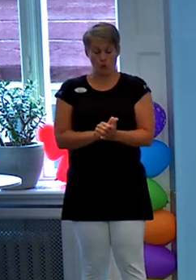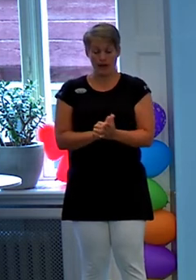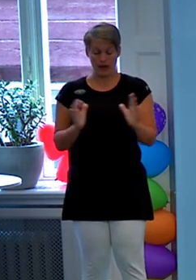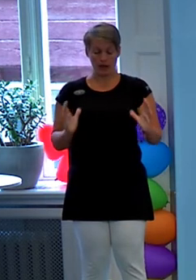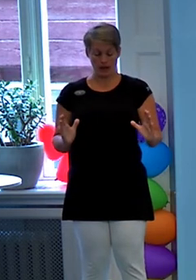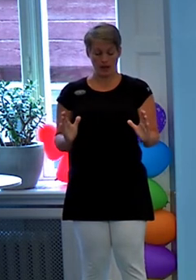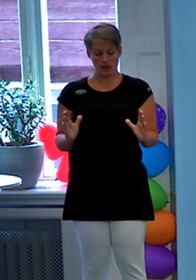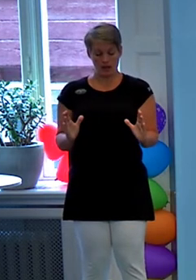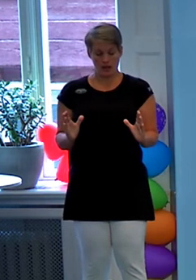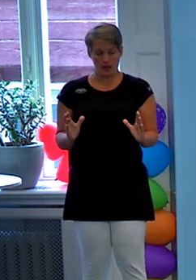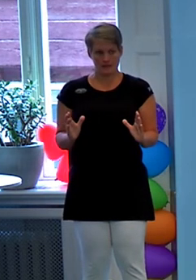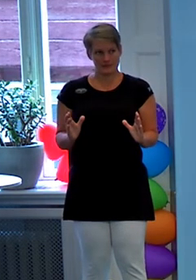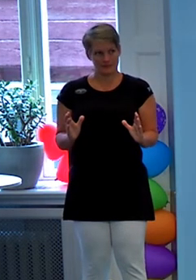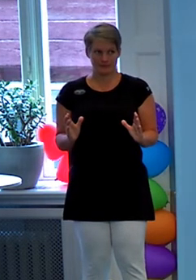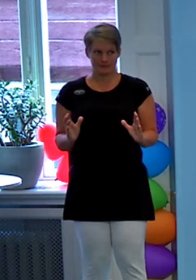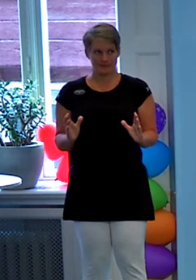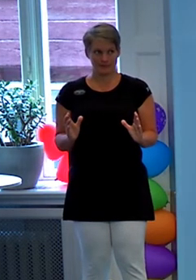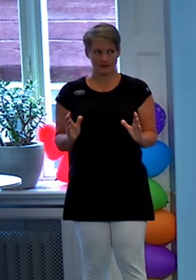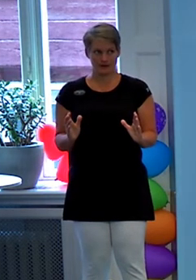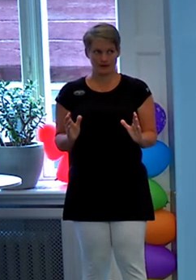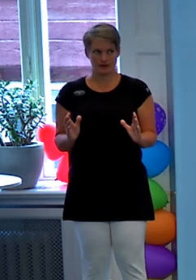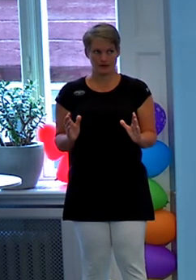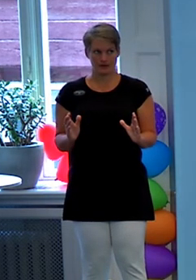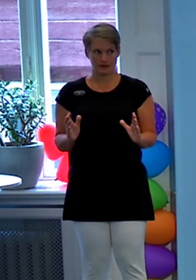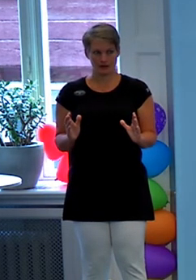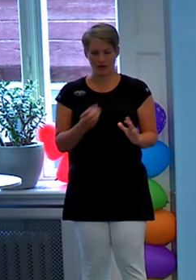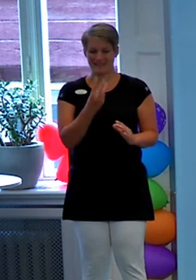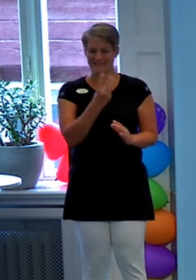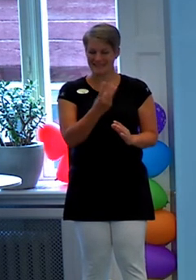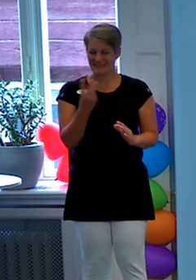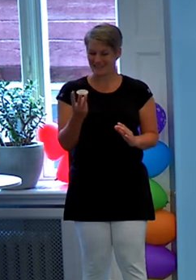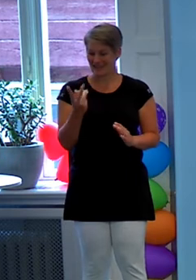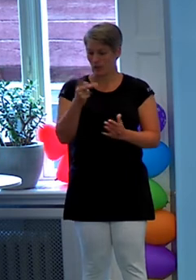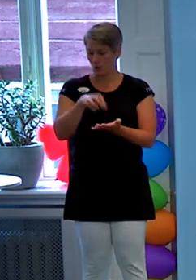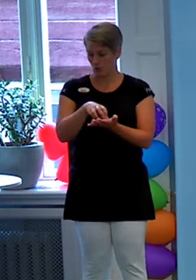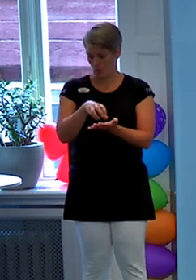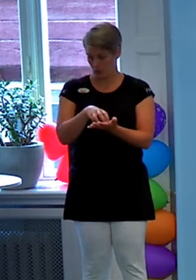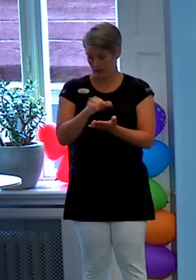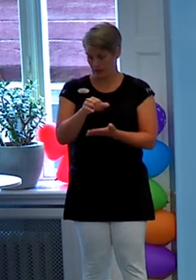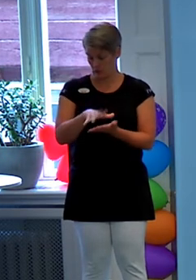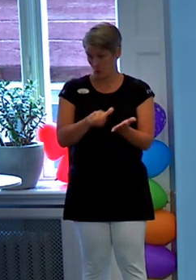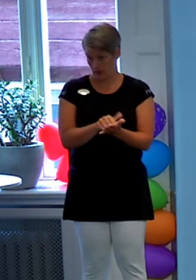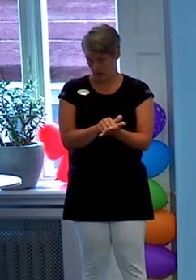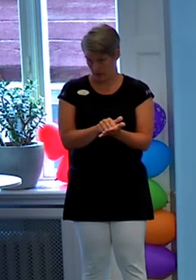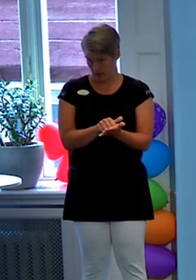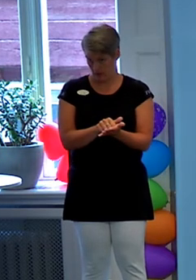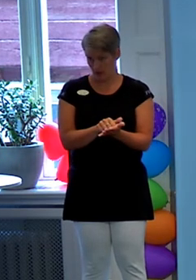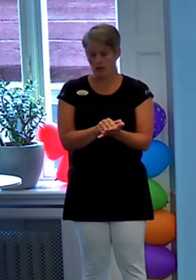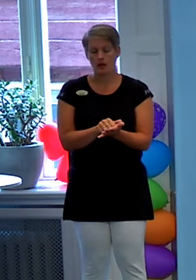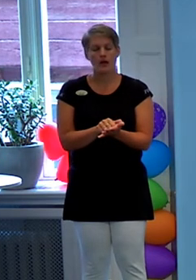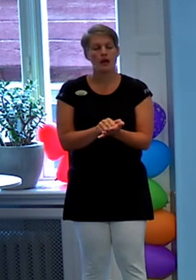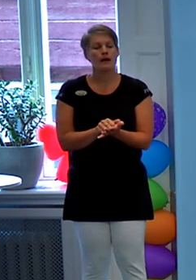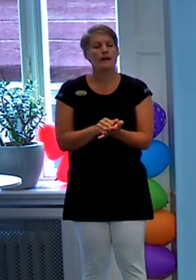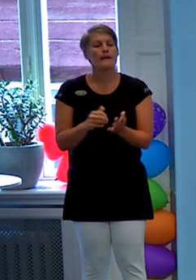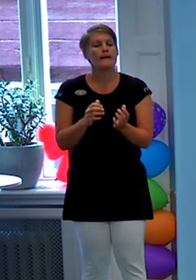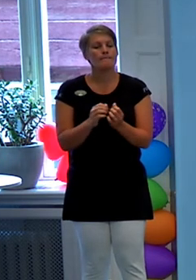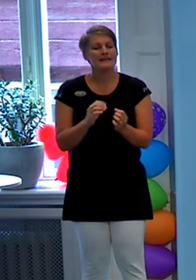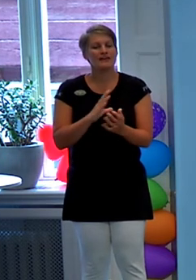ju, det är, alltså, vi har ju 33 kommuner i Skåne. Men där är